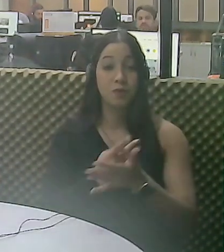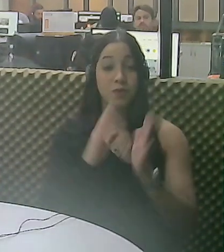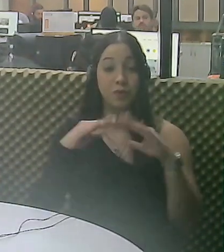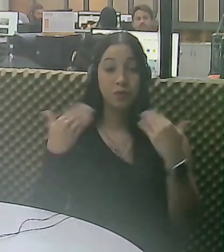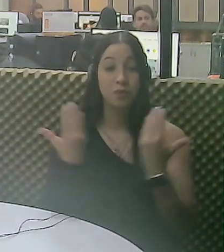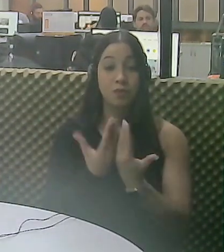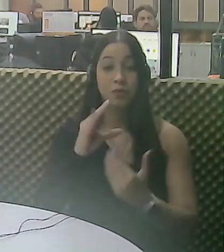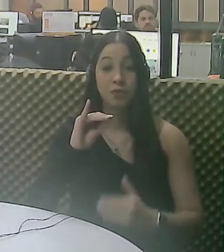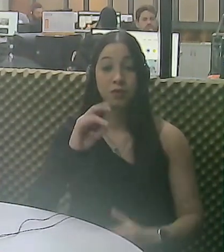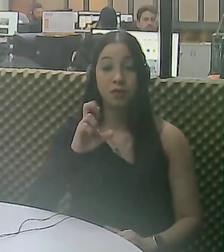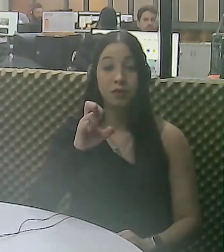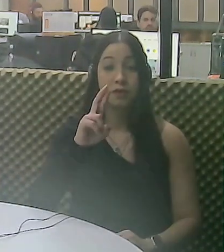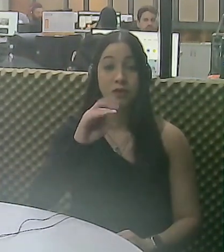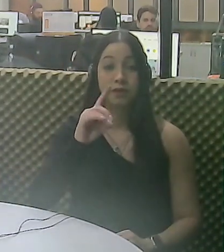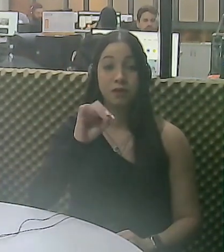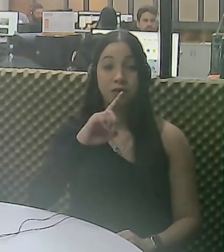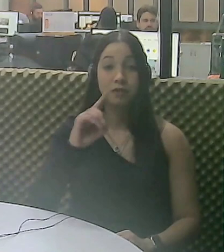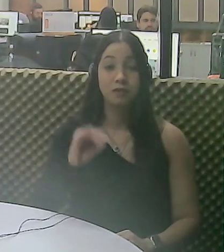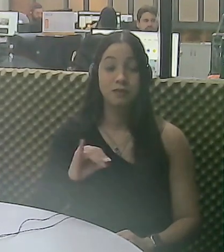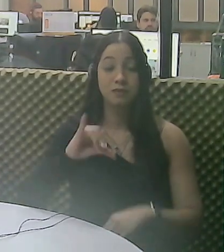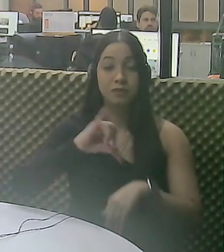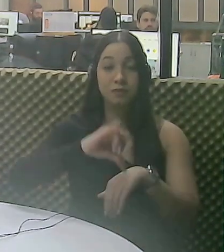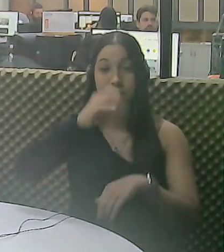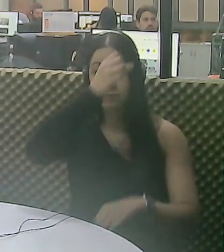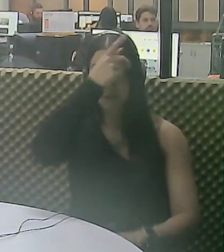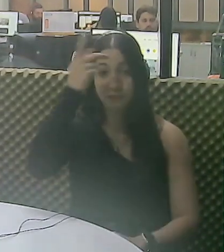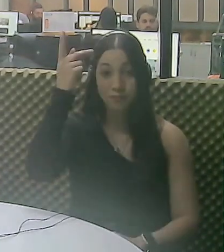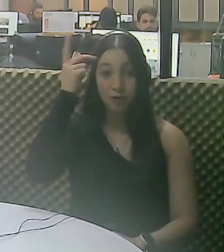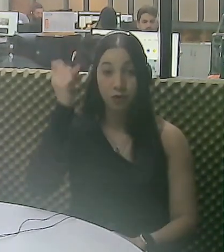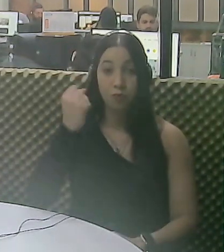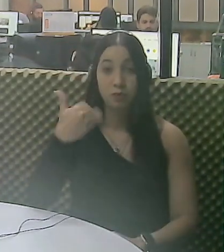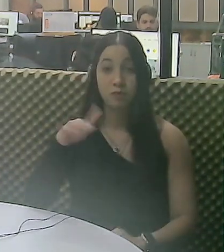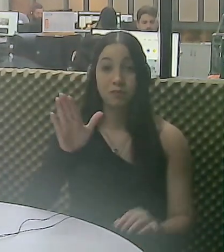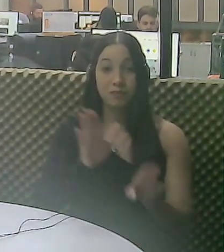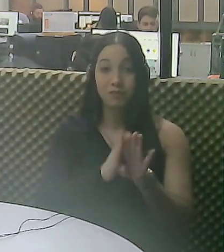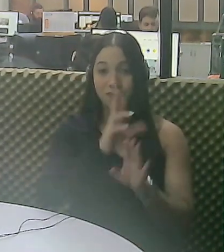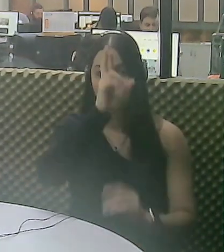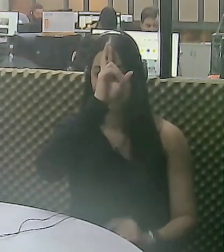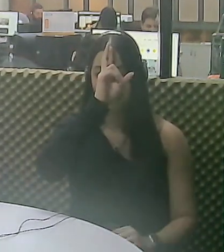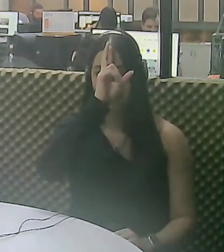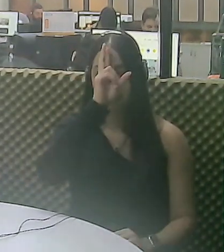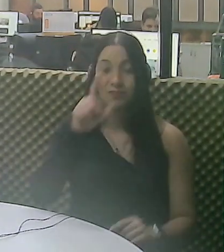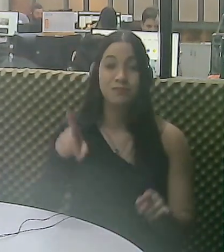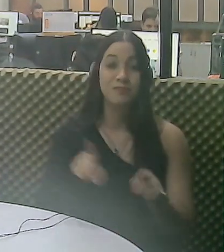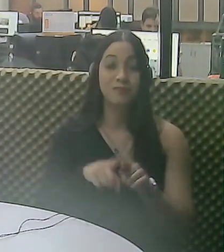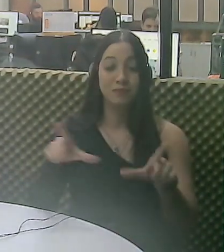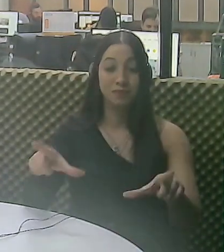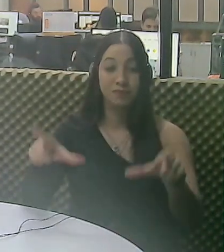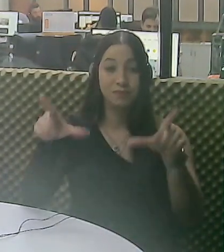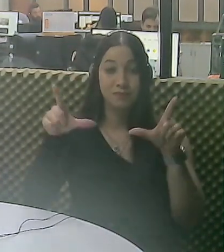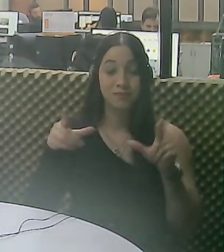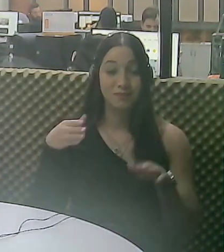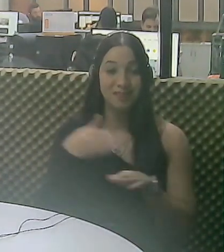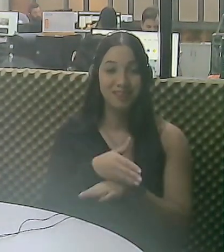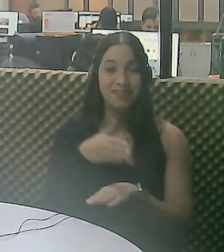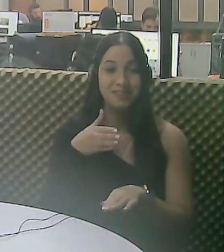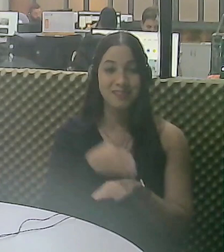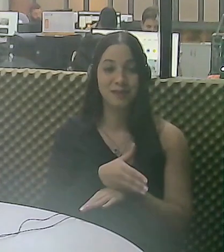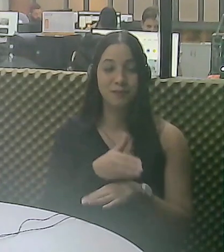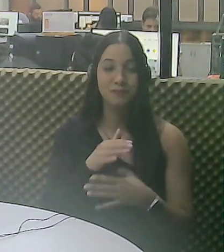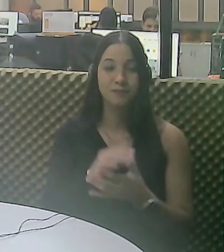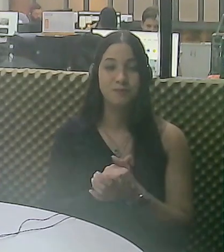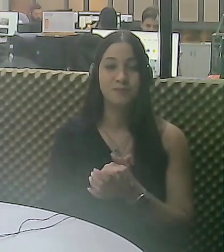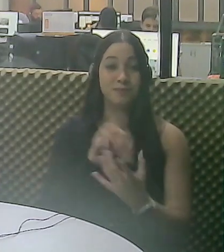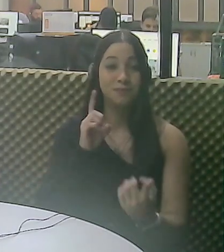Auditório Cícero Diniz, no Centro Administrativo, das 8h30 ao meio-dia, e haverá certificado para os participantes.